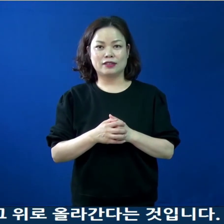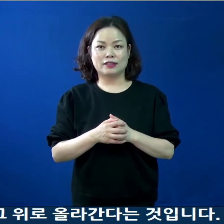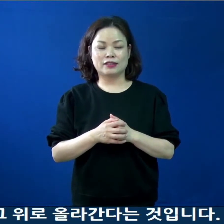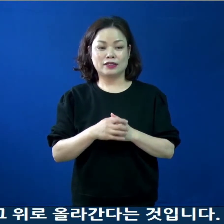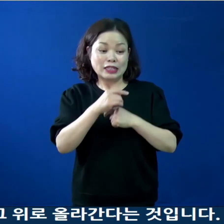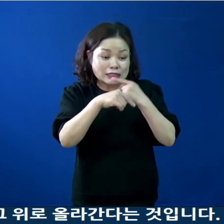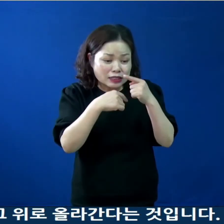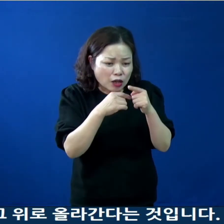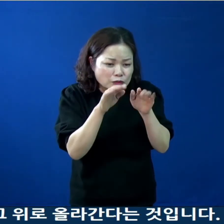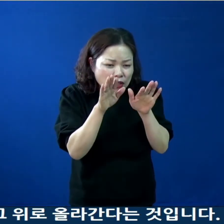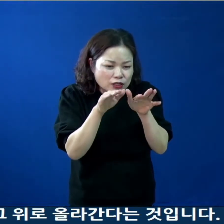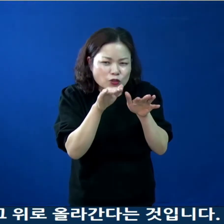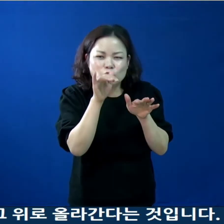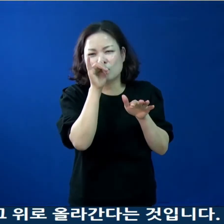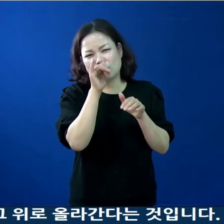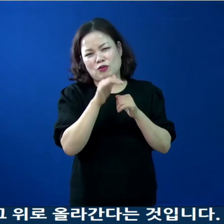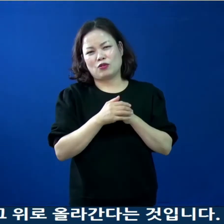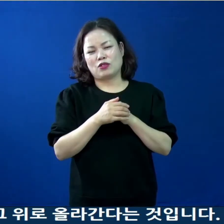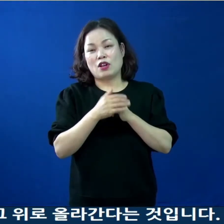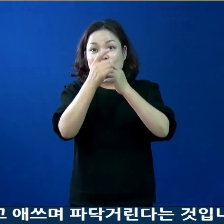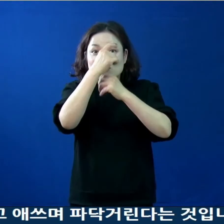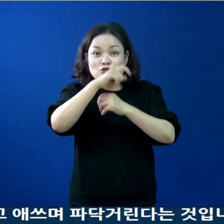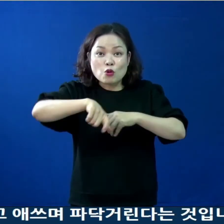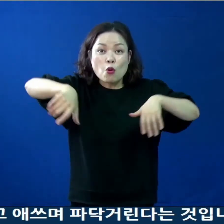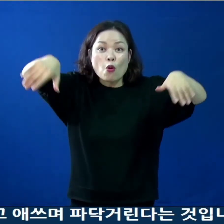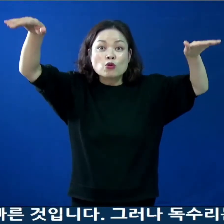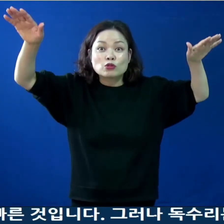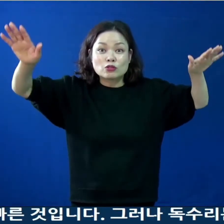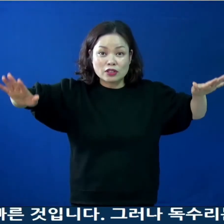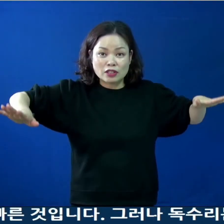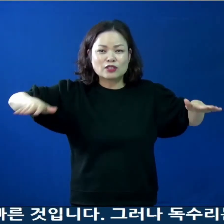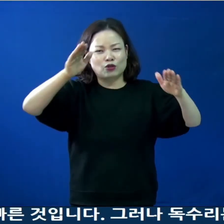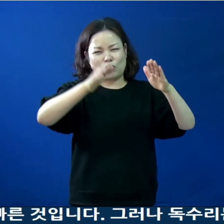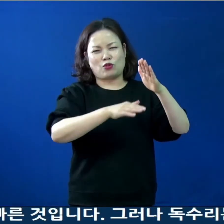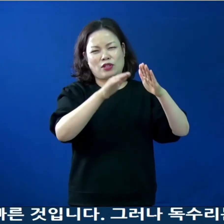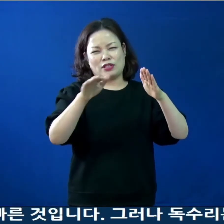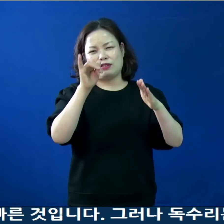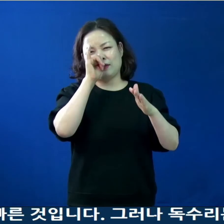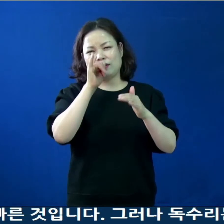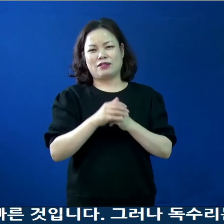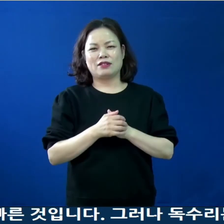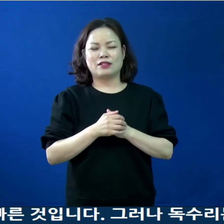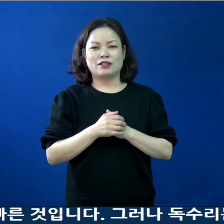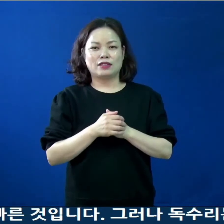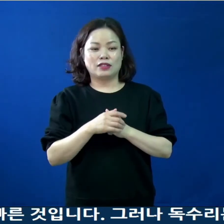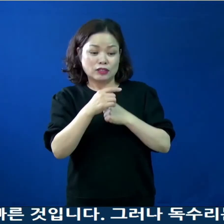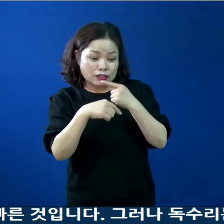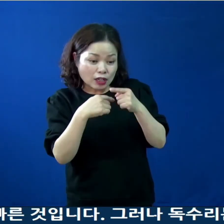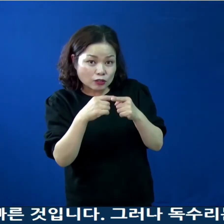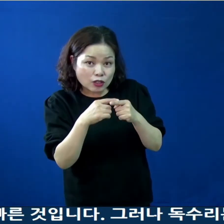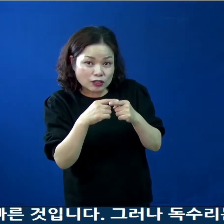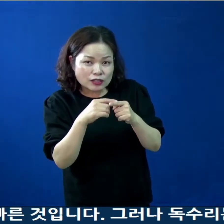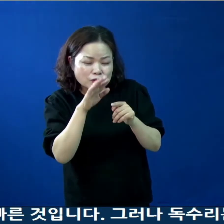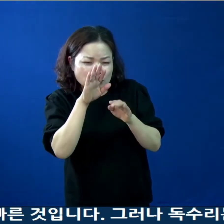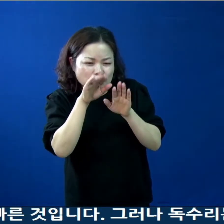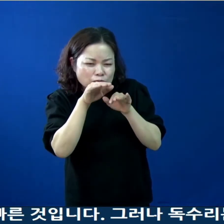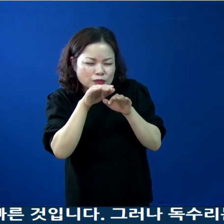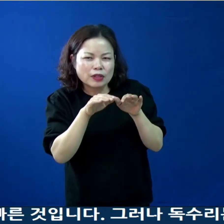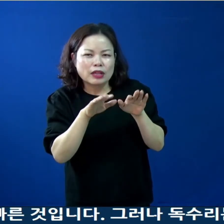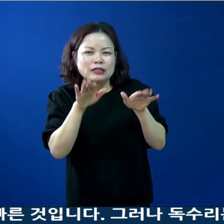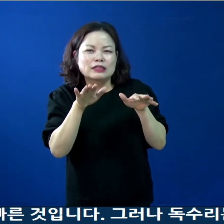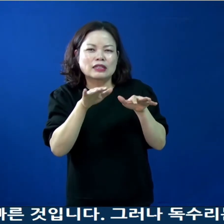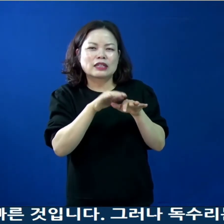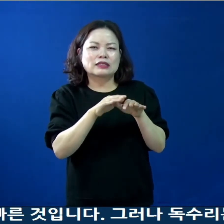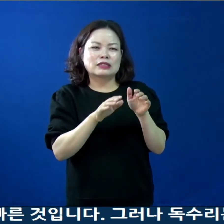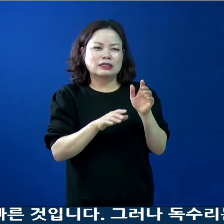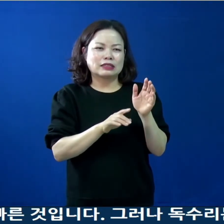참새 같은 성도가 있고 독수리 같은 성도가 있다고 전 생각됩니다. 참새는 야곱이죠. 야곱처럼